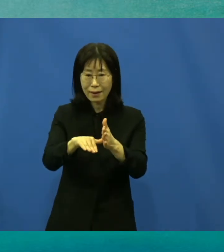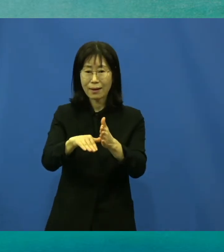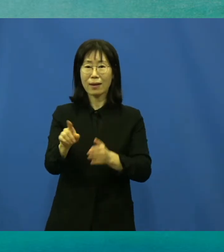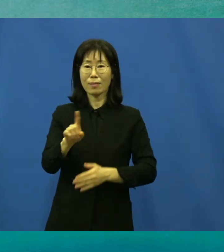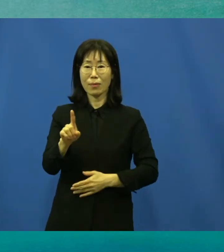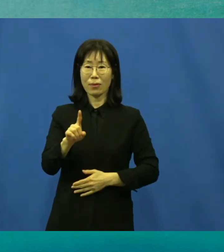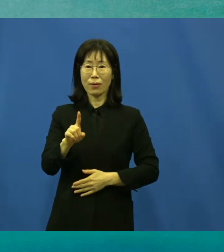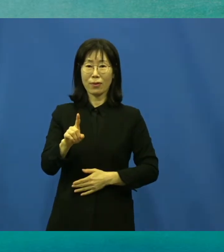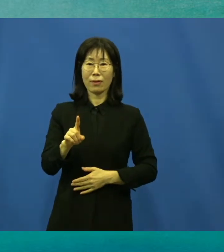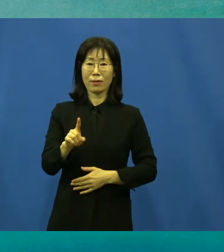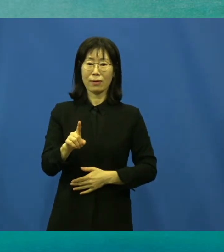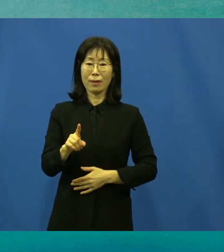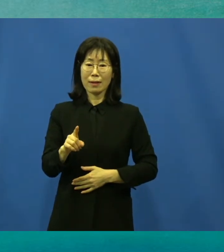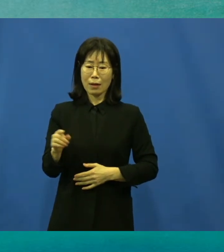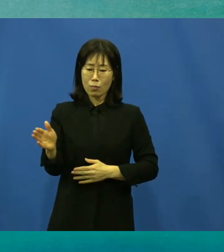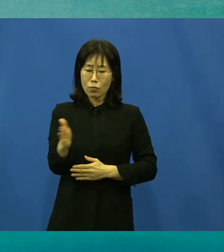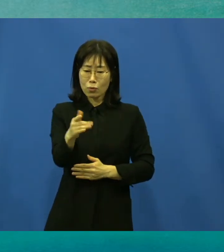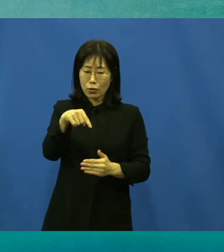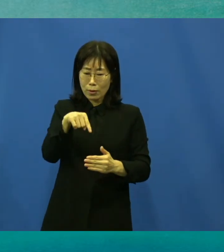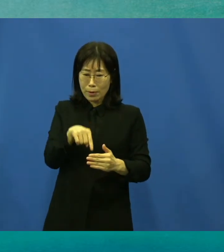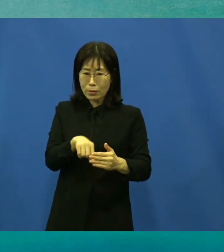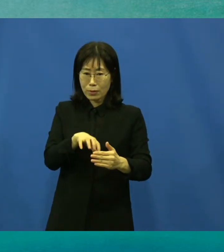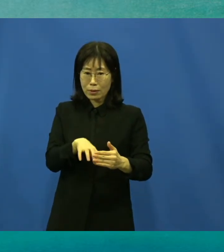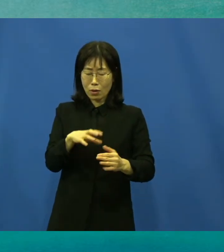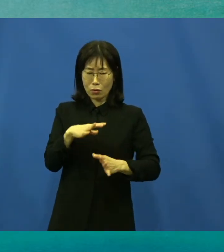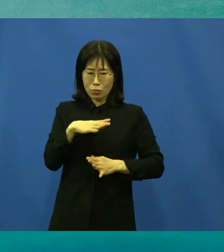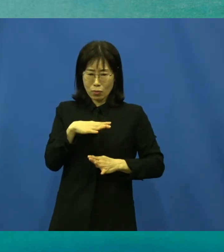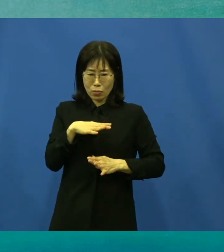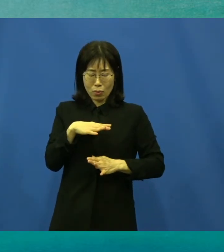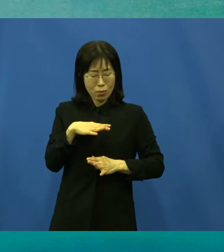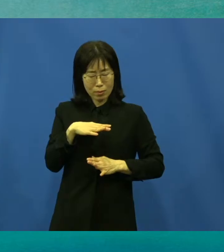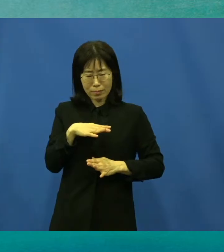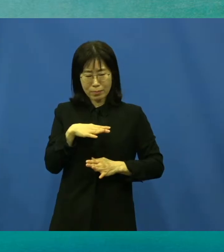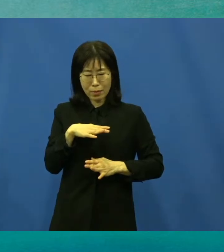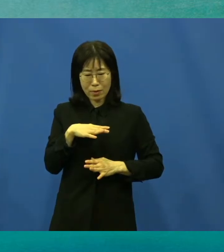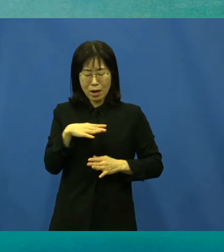그가 하나님을 생각하고 있어. 그리고 그를